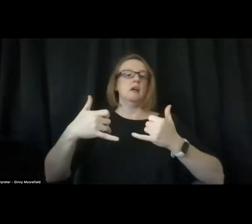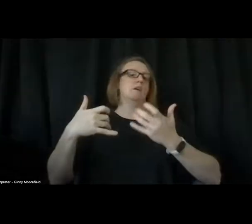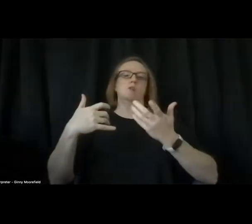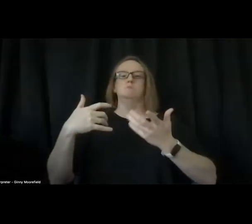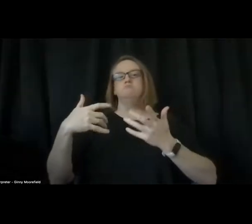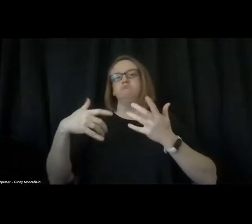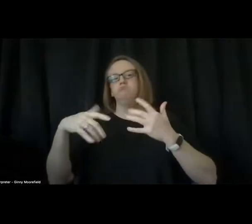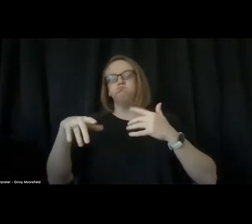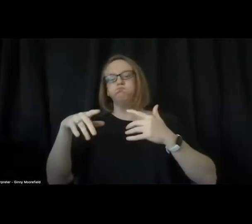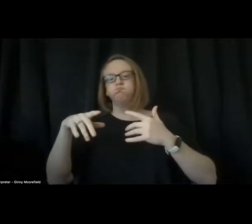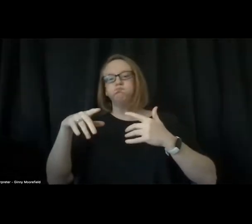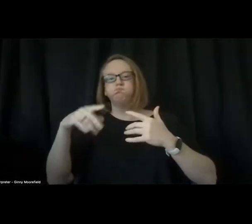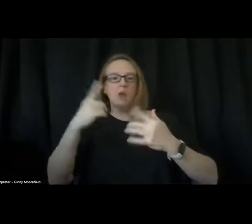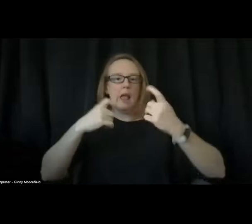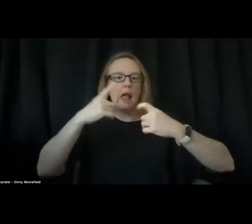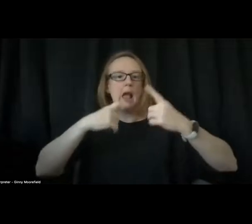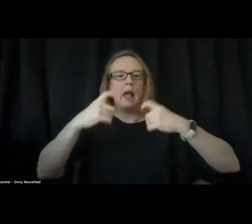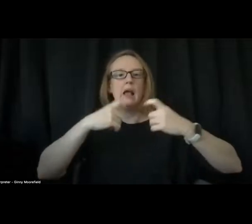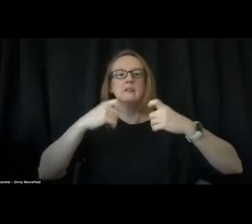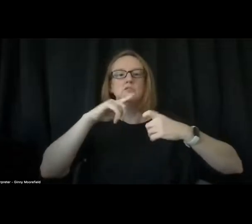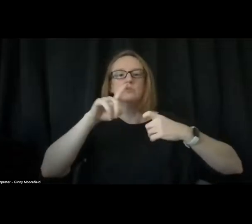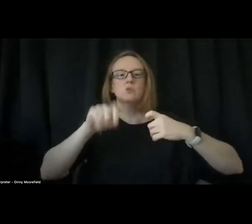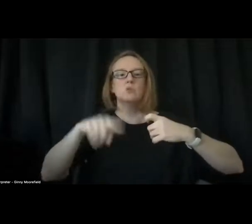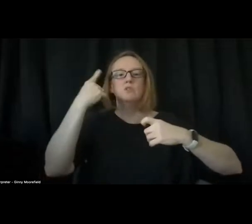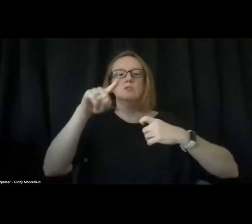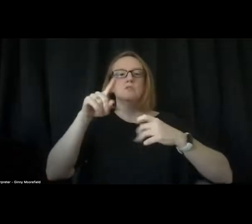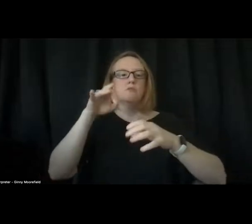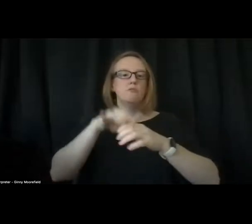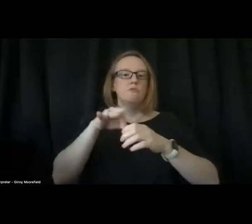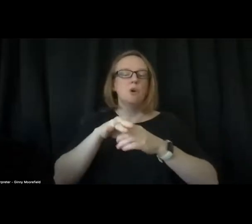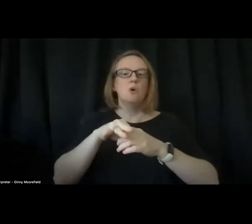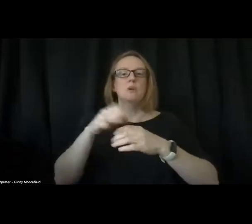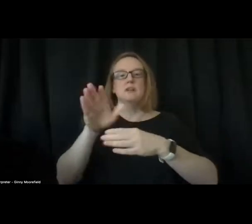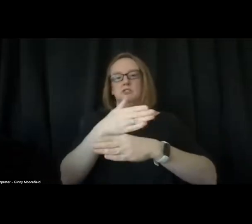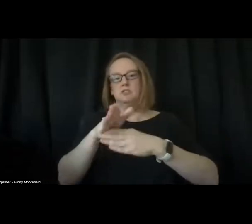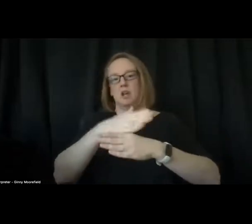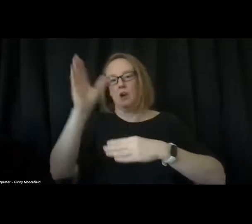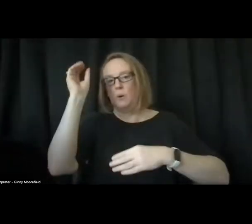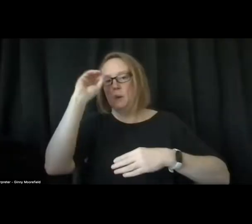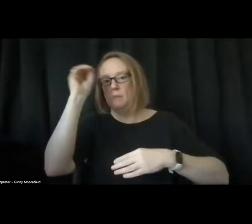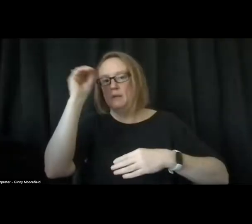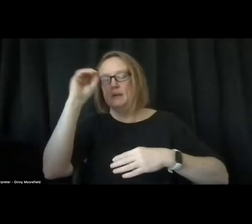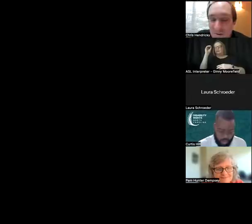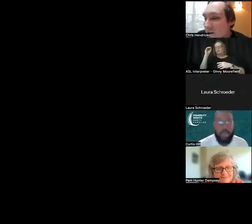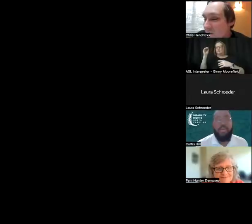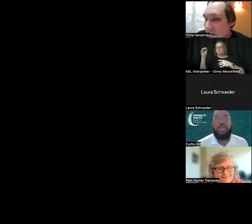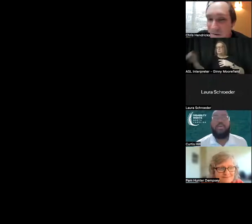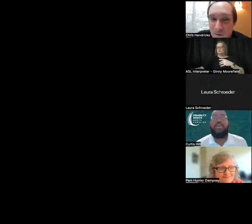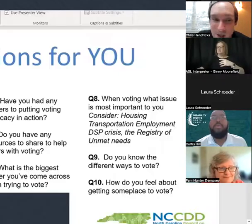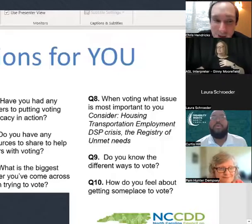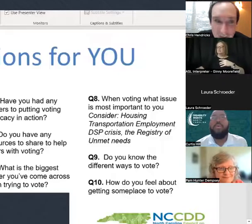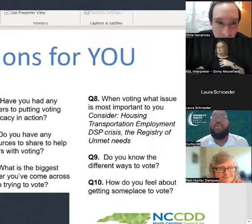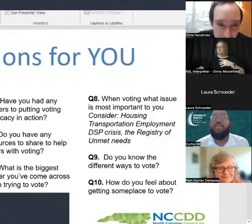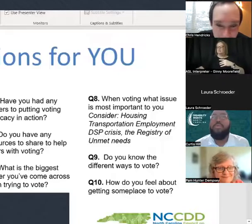explorar preguntas en torno a votar y para intercambiar opiniones sobre lo que se ha estado haciendo o lo que no